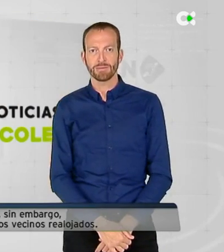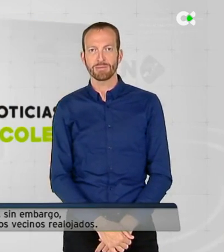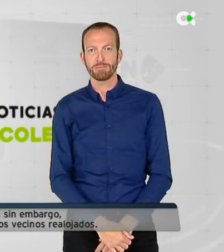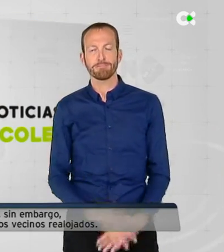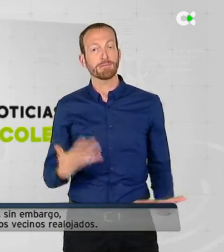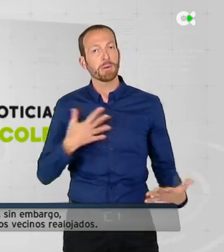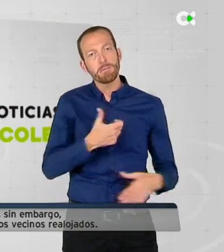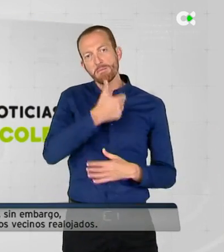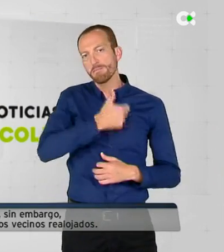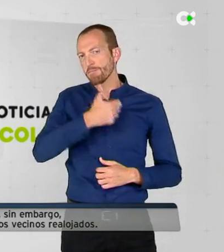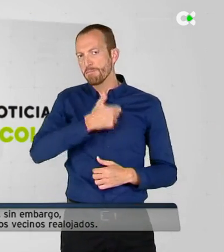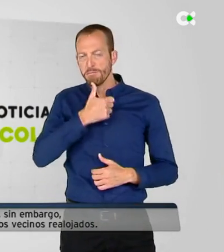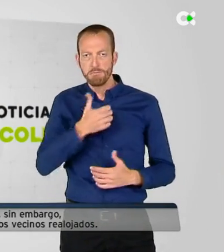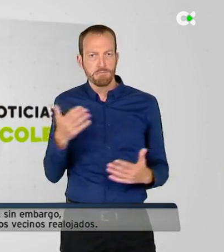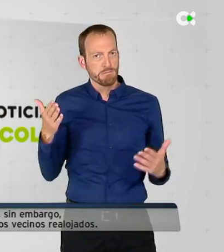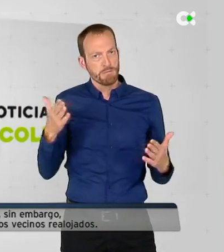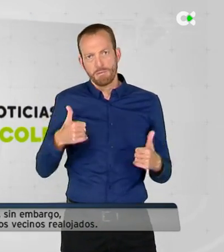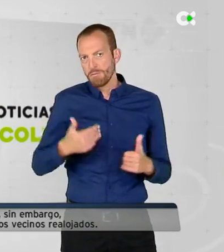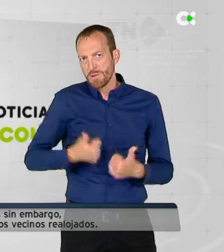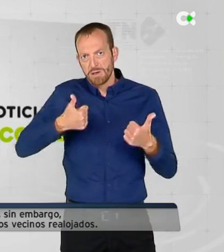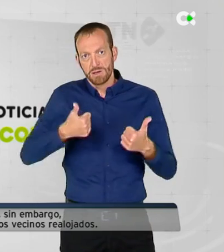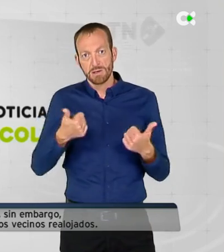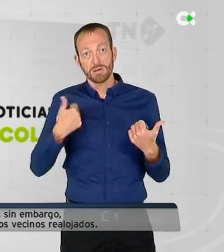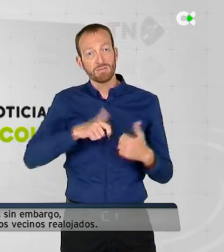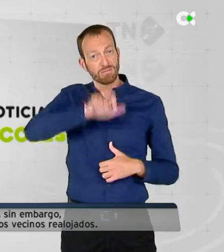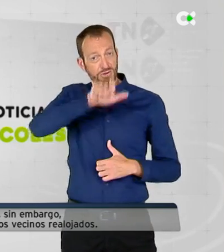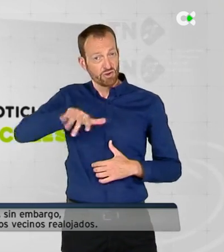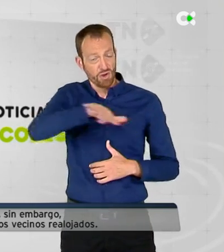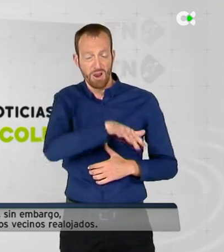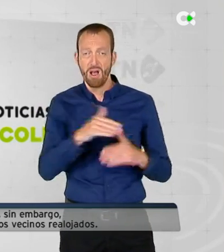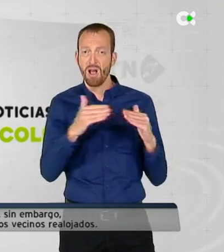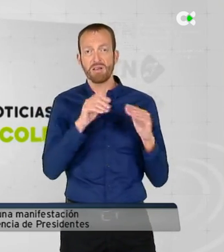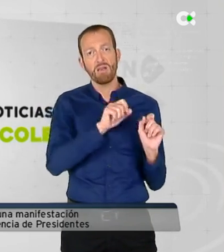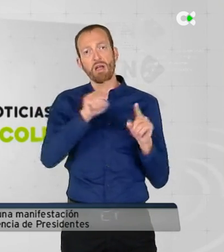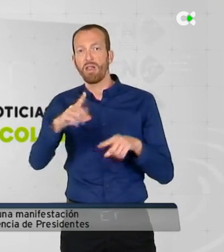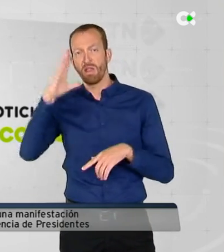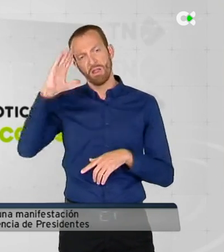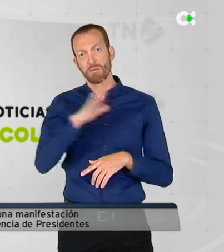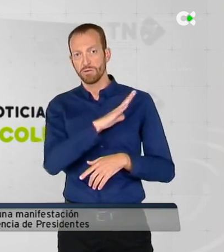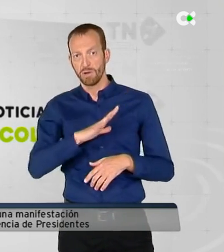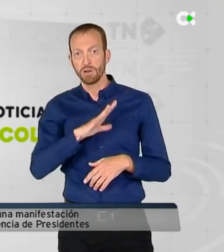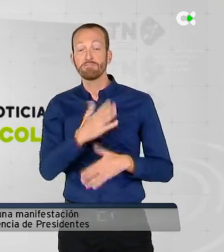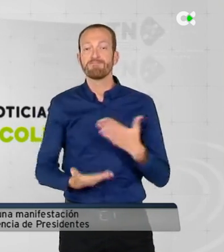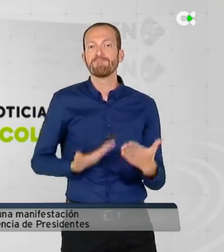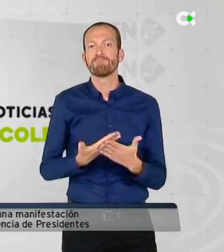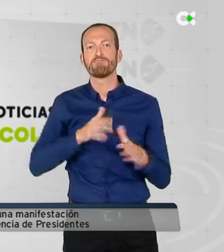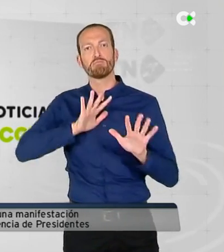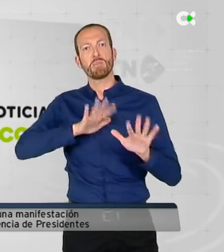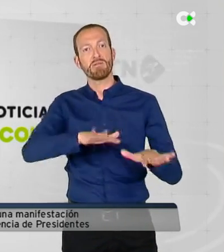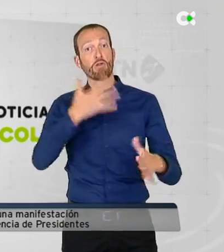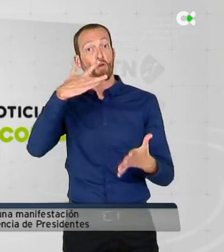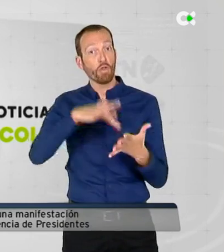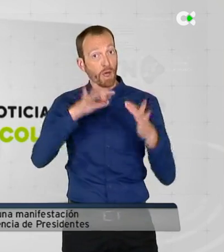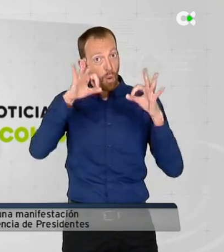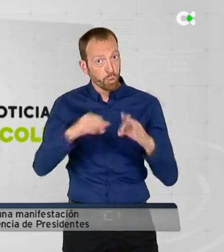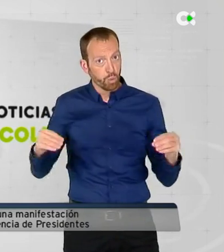La paciencia, sin embargo, se les ha agotado a los vecinos realojados. Los convocado una manifestación el día de la